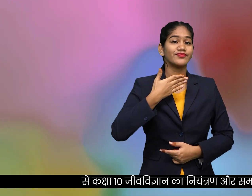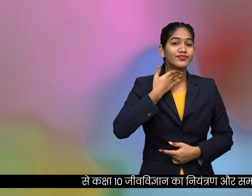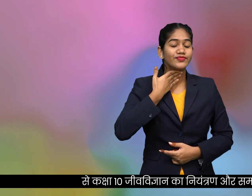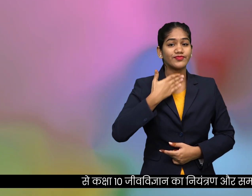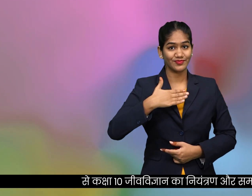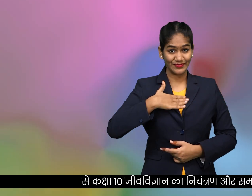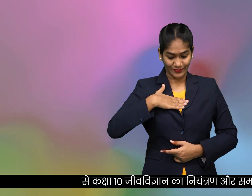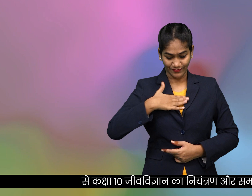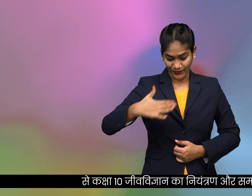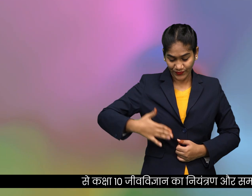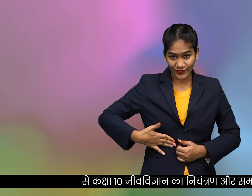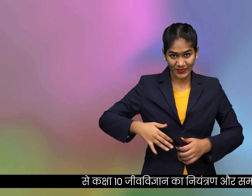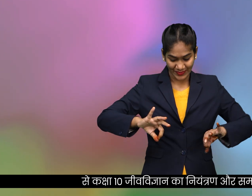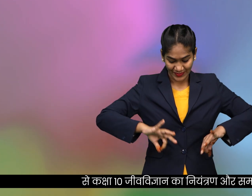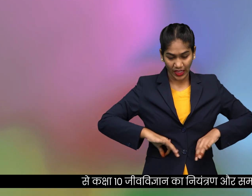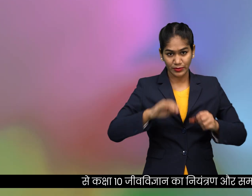और समन्वय।